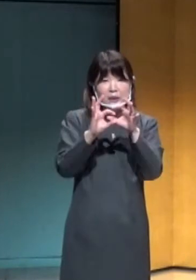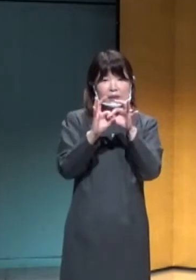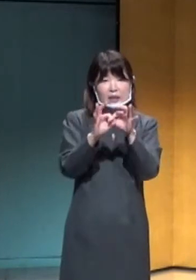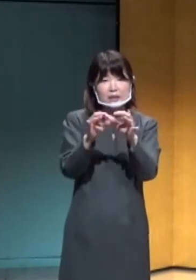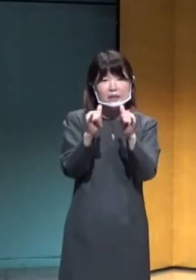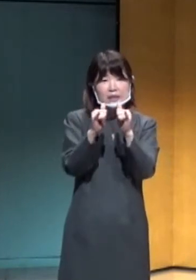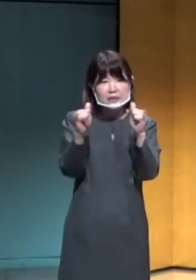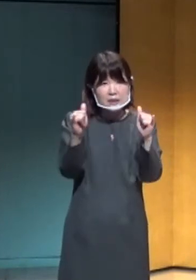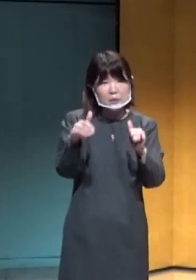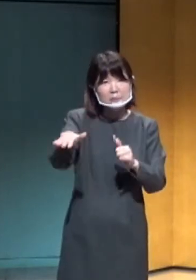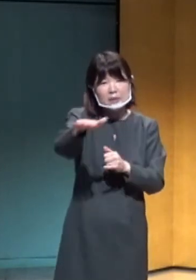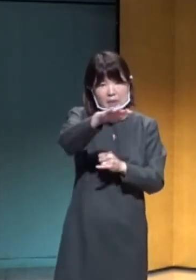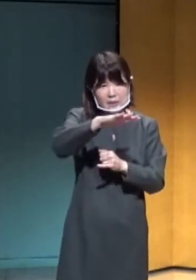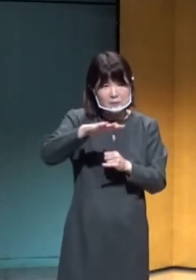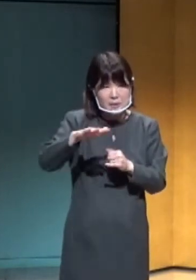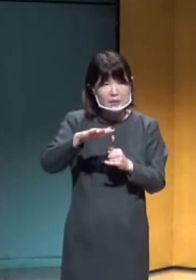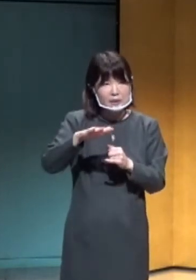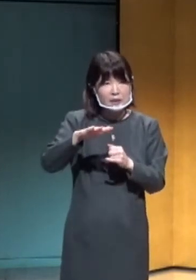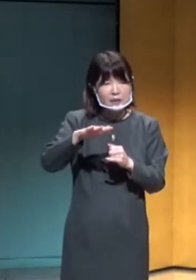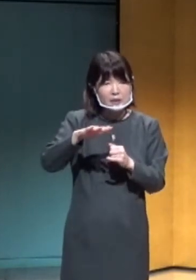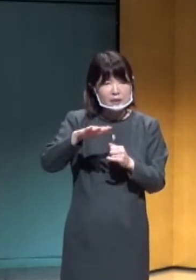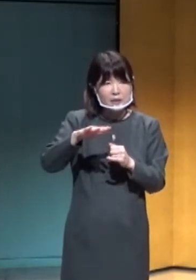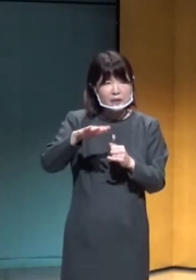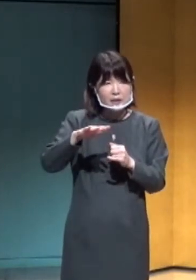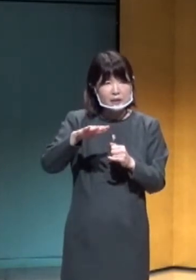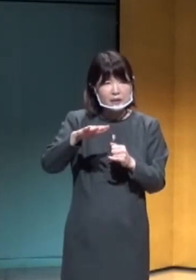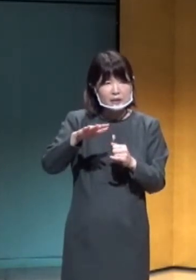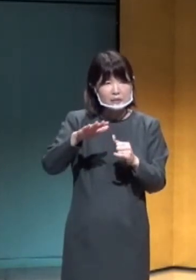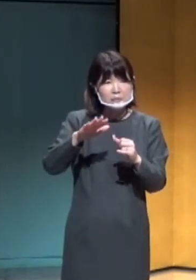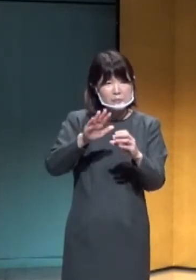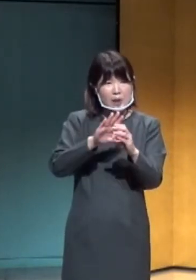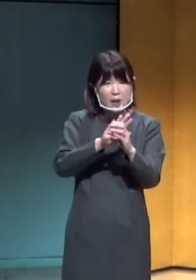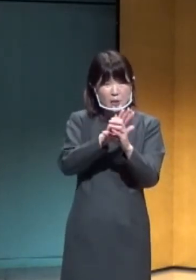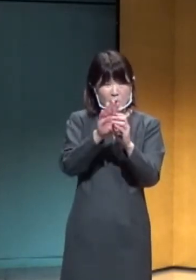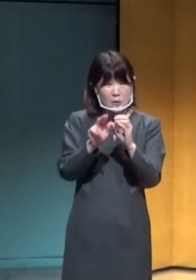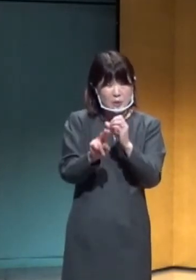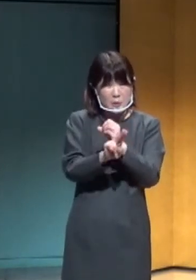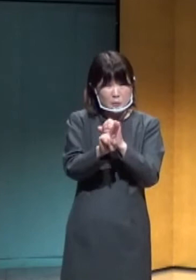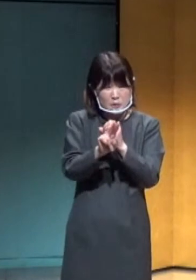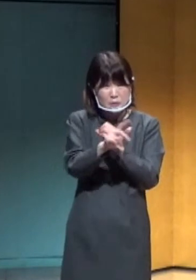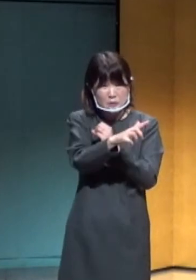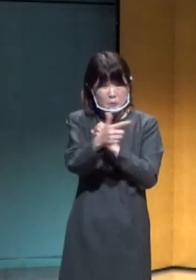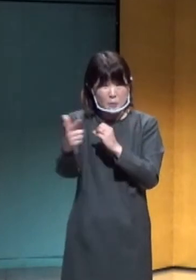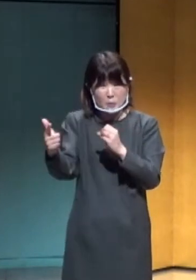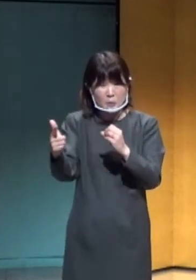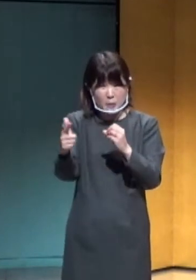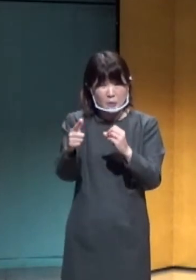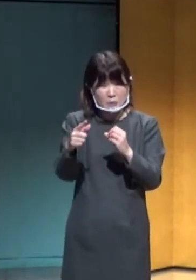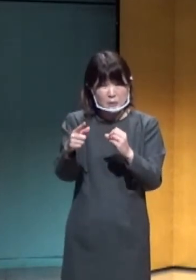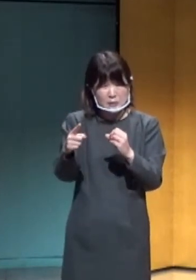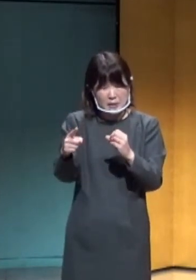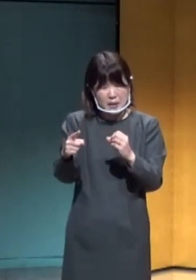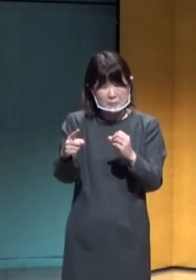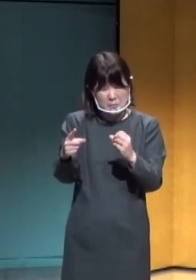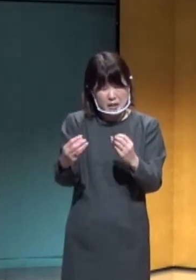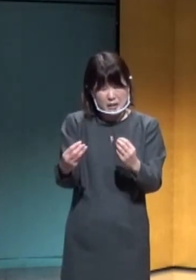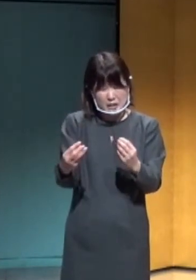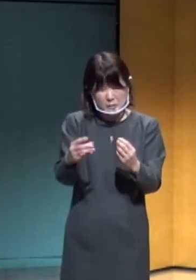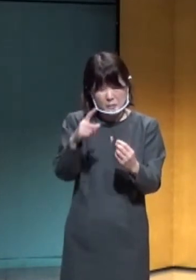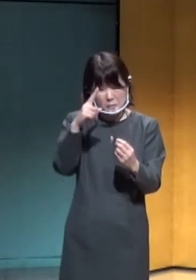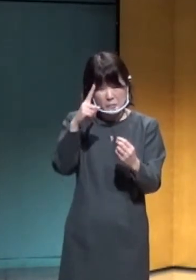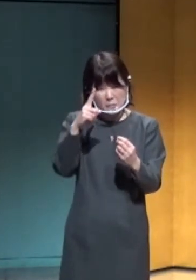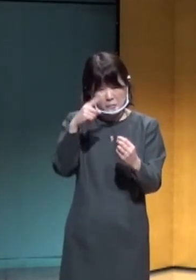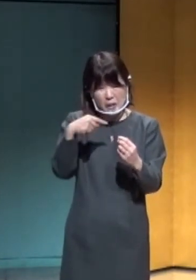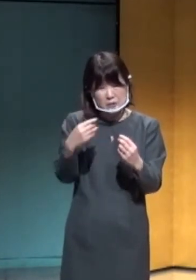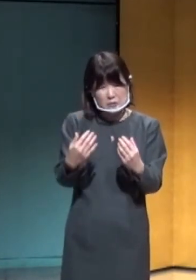ても、新型コロナウイルスのさまざまな影響によりまして、まだまだ厳しい状況が続い